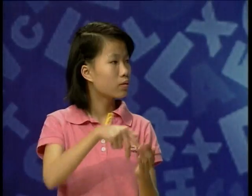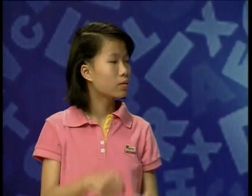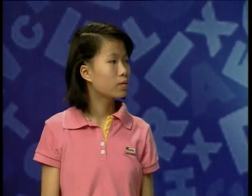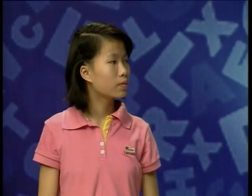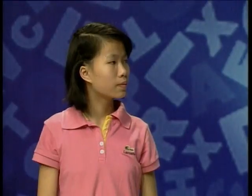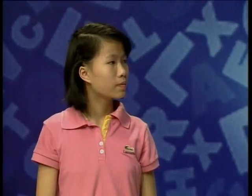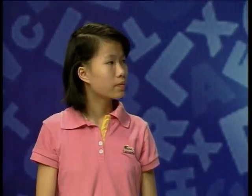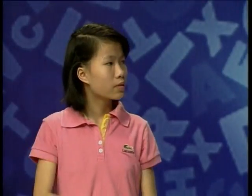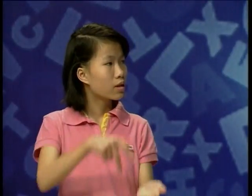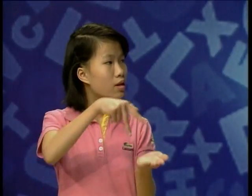Đó là động tác đứng